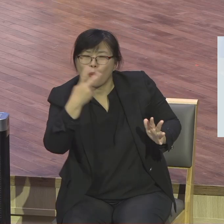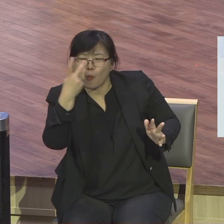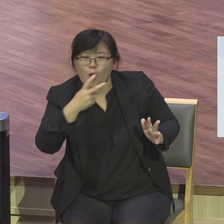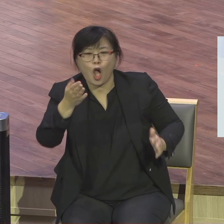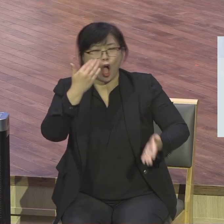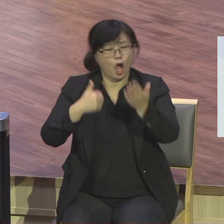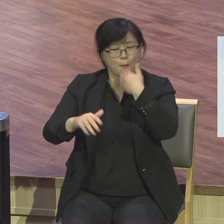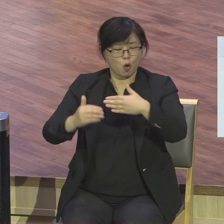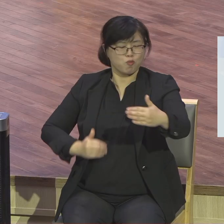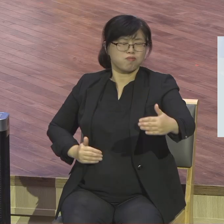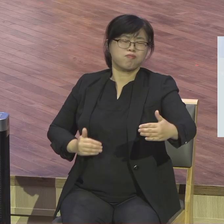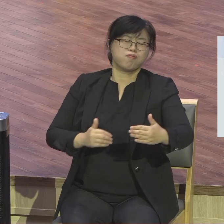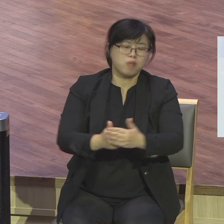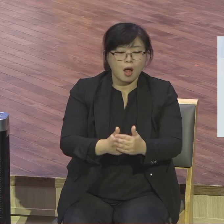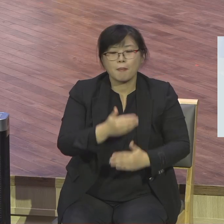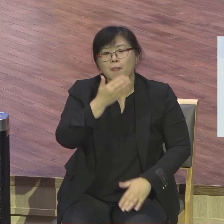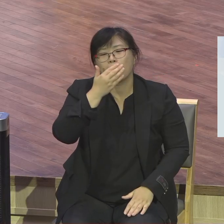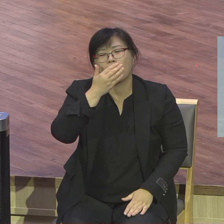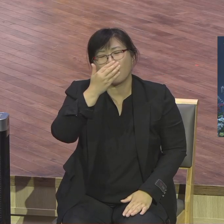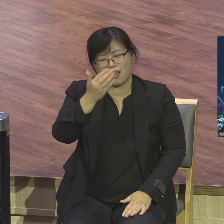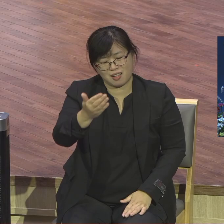것이라 아멘